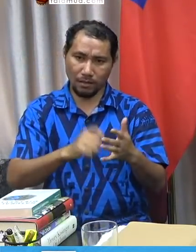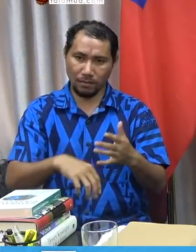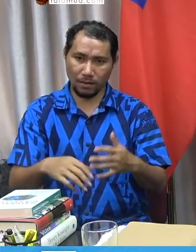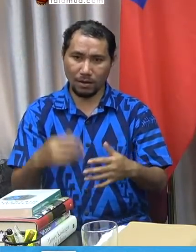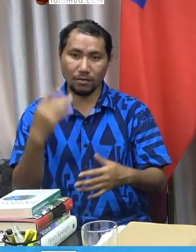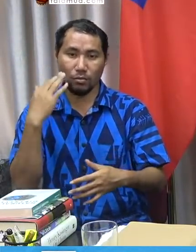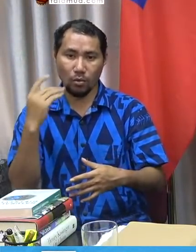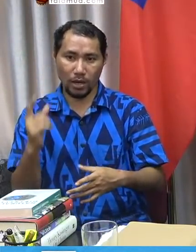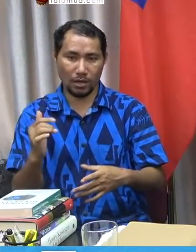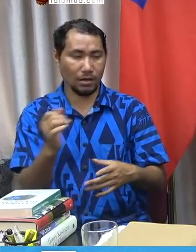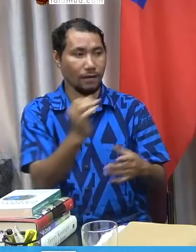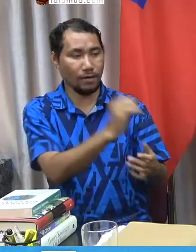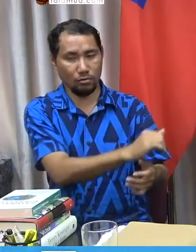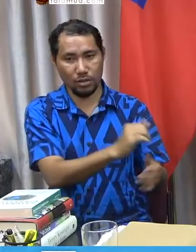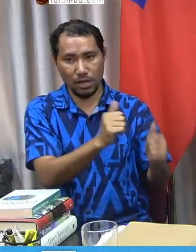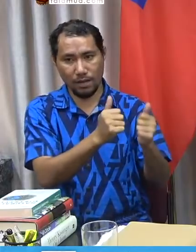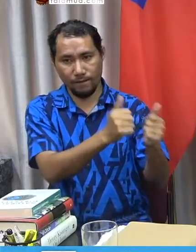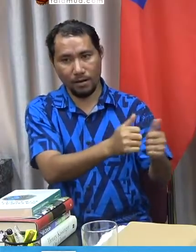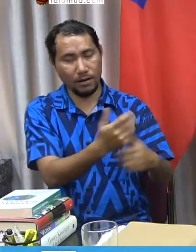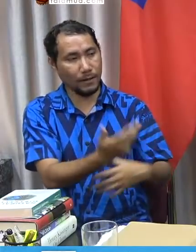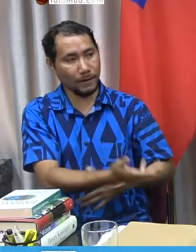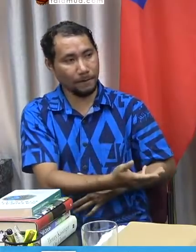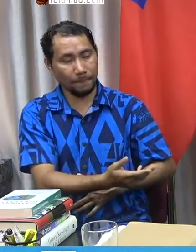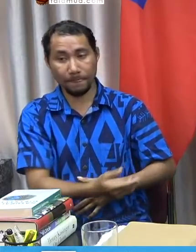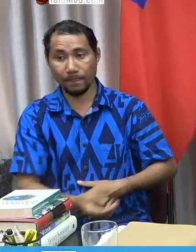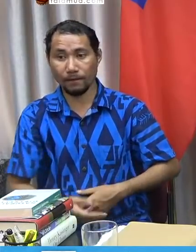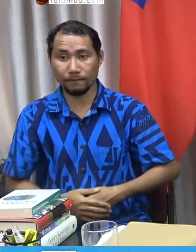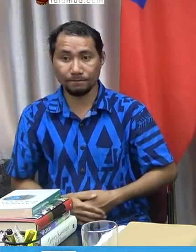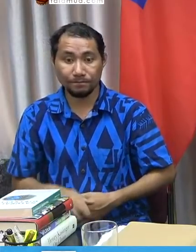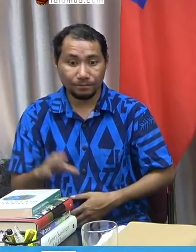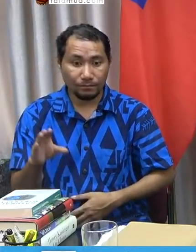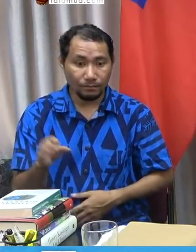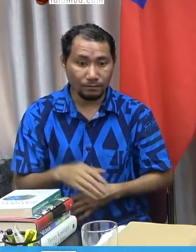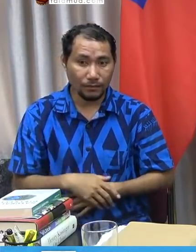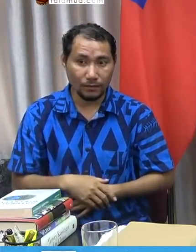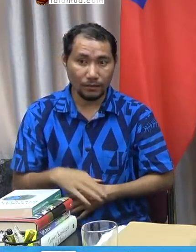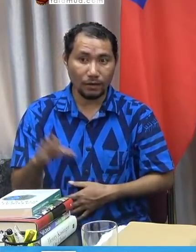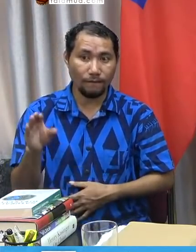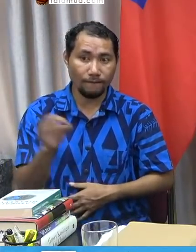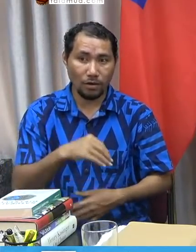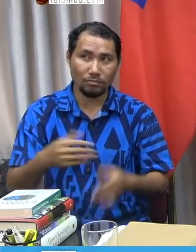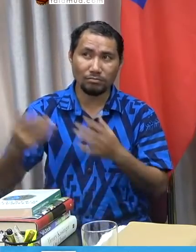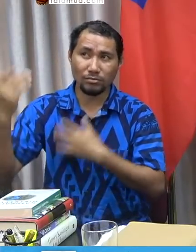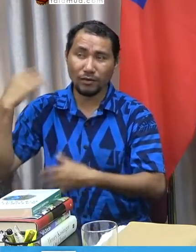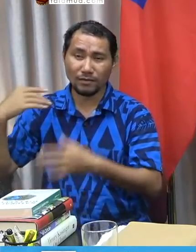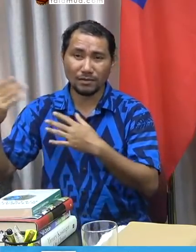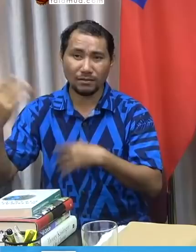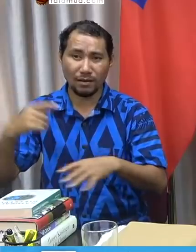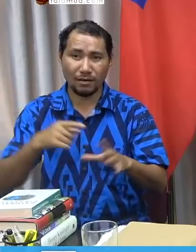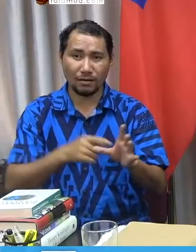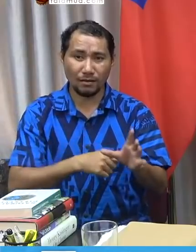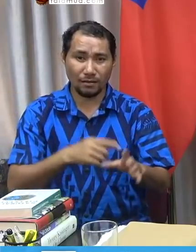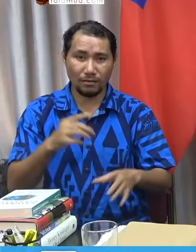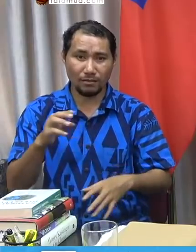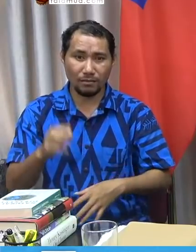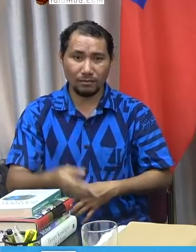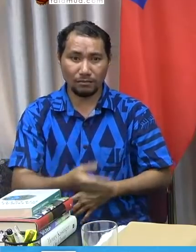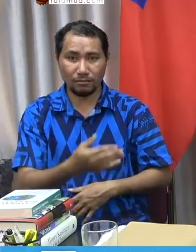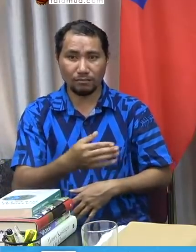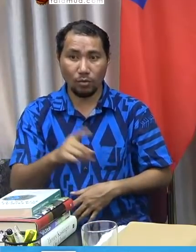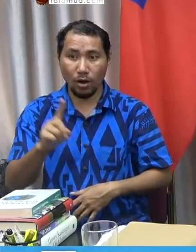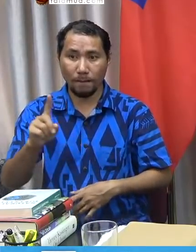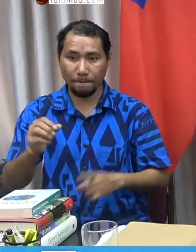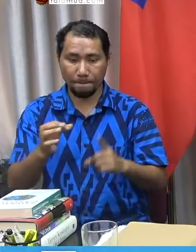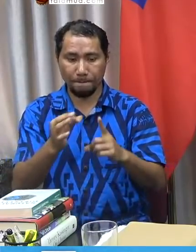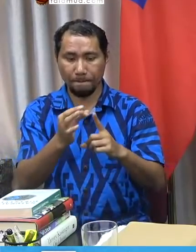le whainga malo talu o le ta vale e whaanganga mo le taitai o le tua mai o le piki up